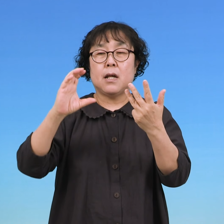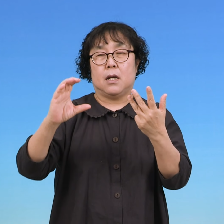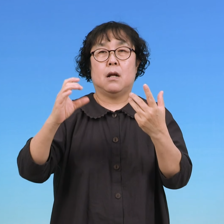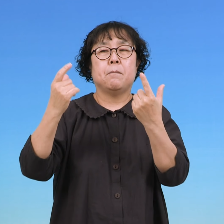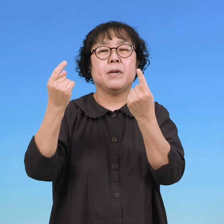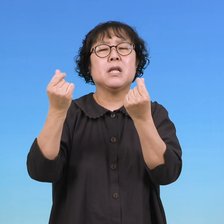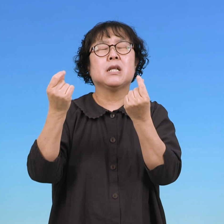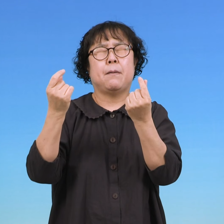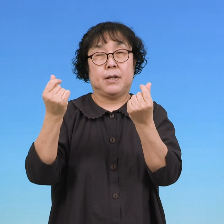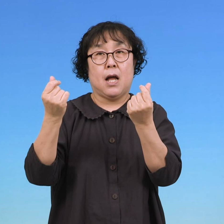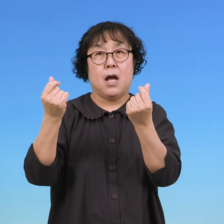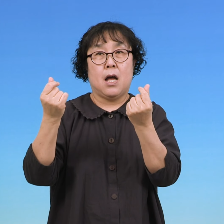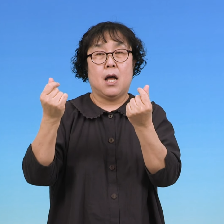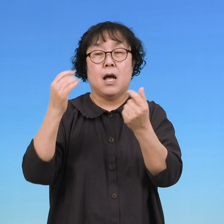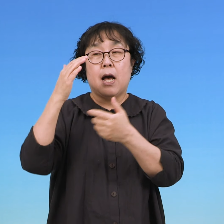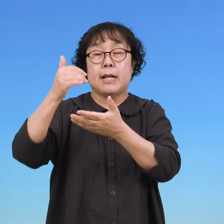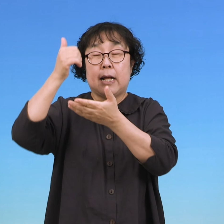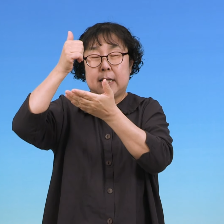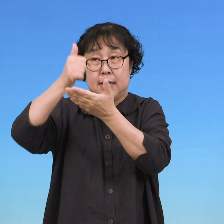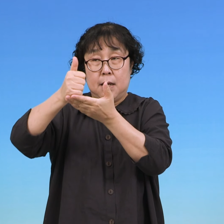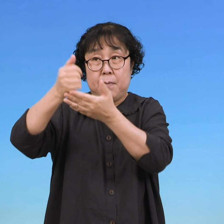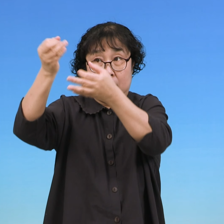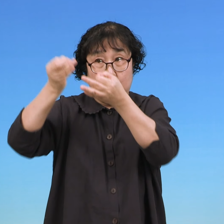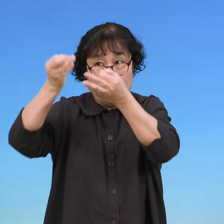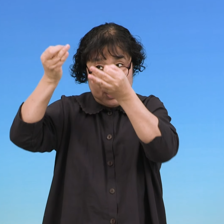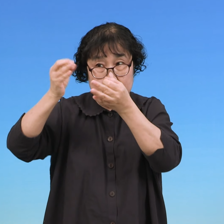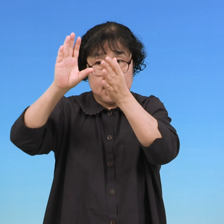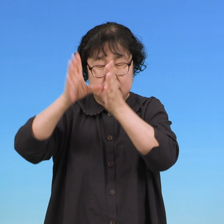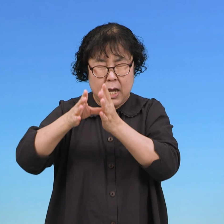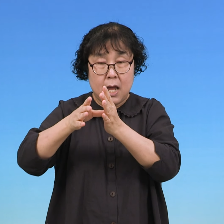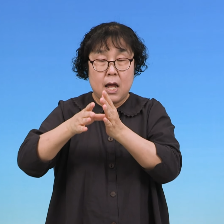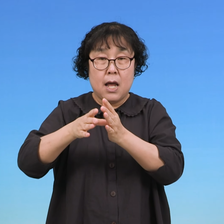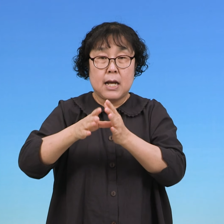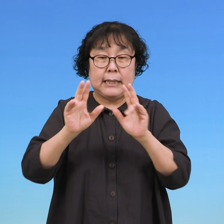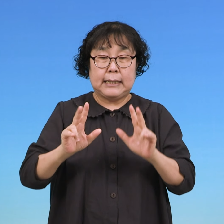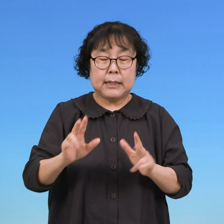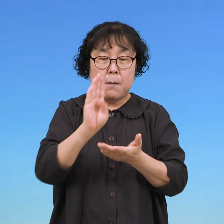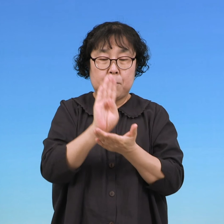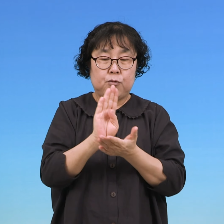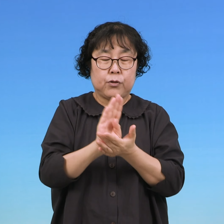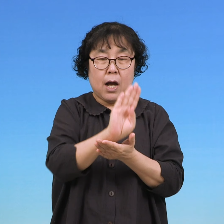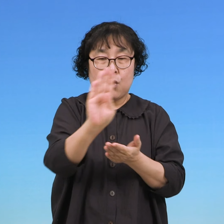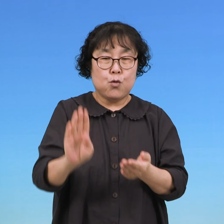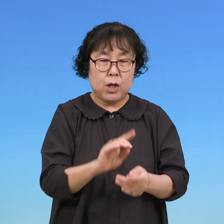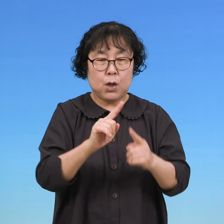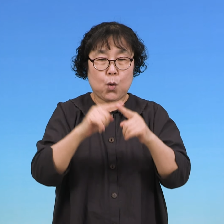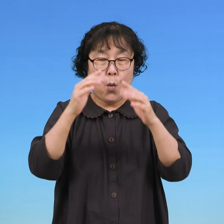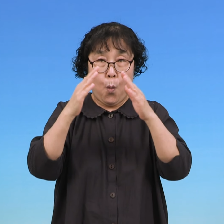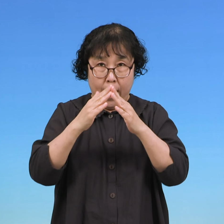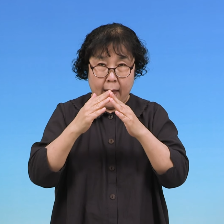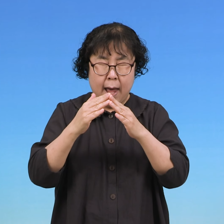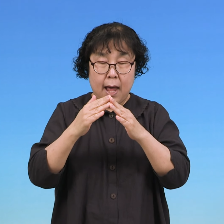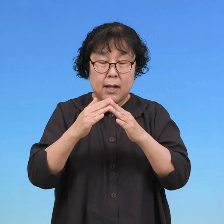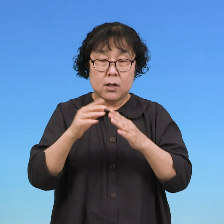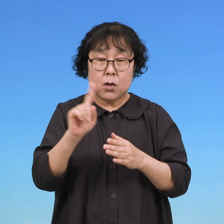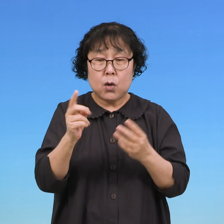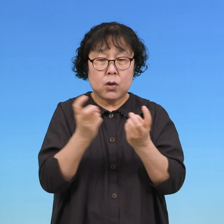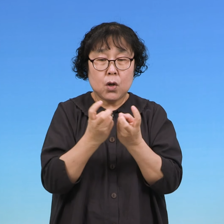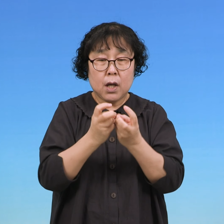재본다 하셨을 때 하나님의 마음에 이거 용서할 수 없는 일이다 이게 집으로 치면 이게